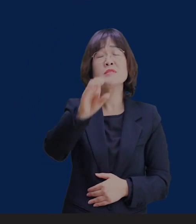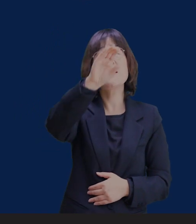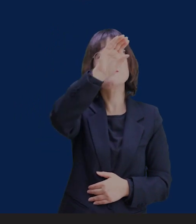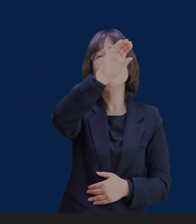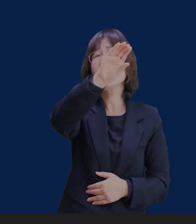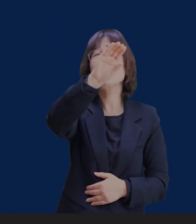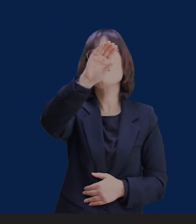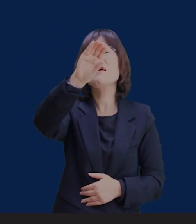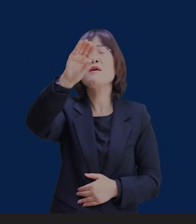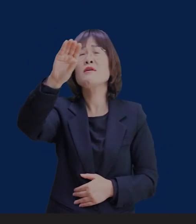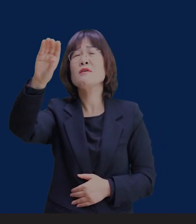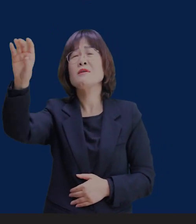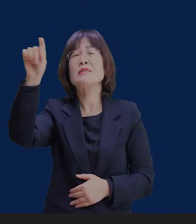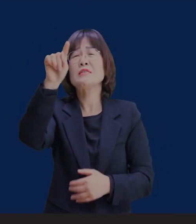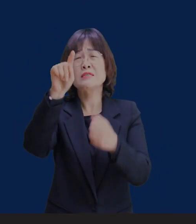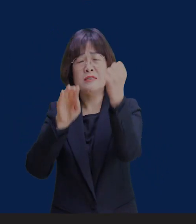십자가,